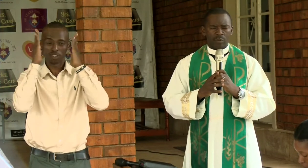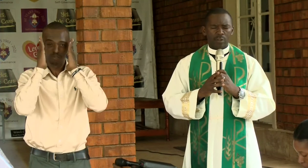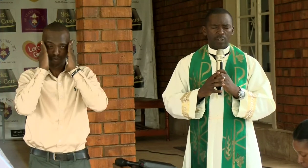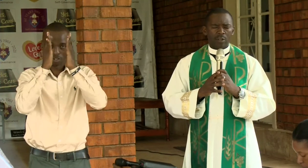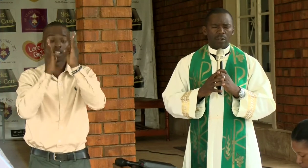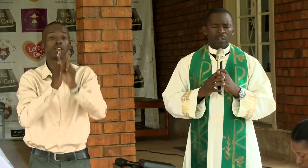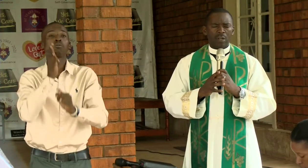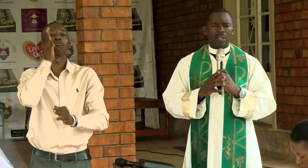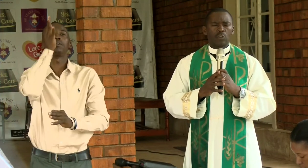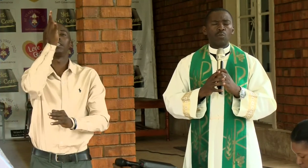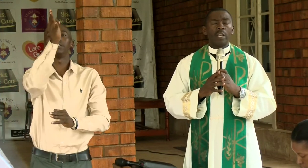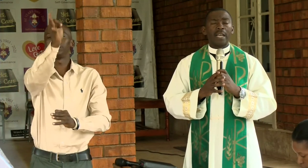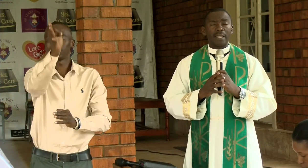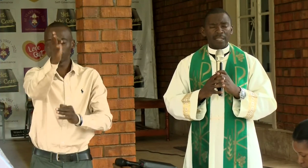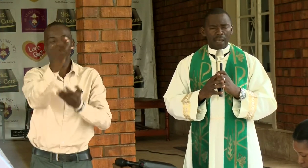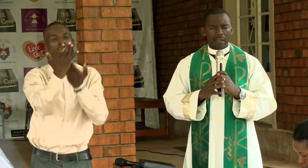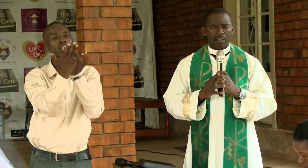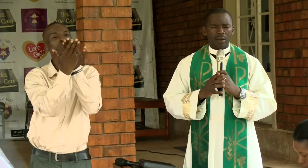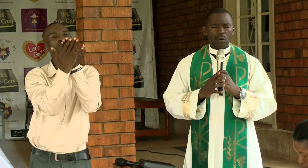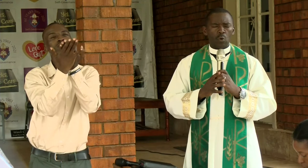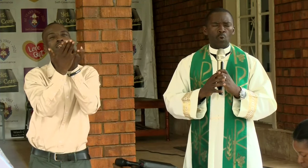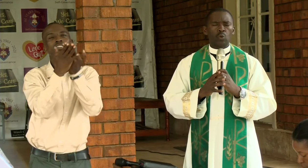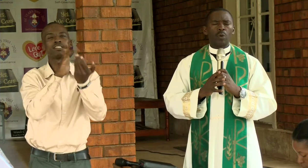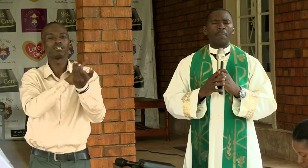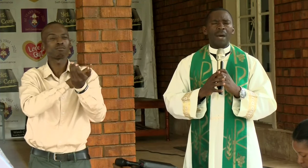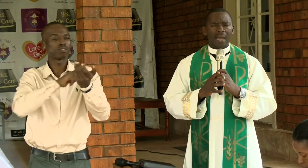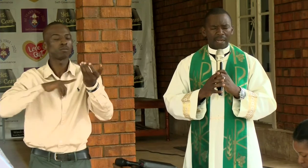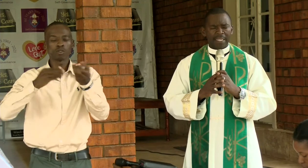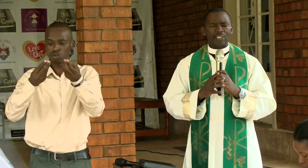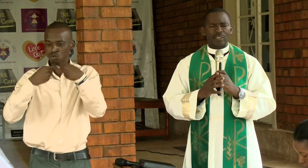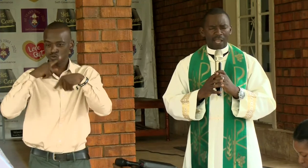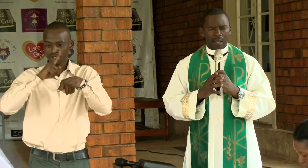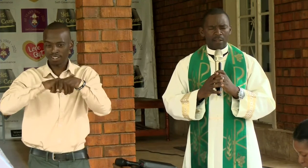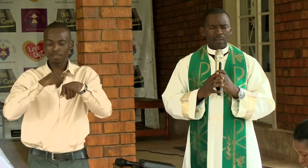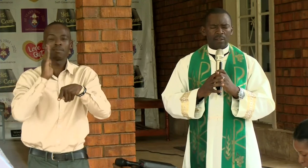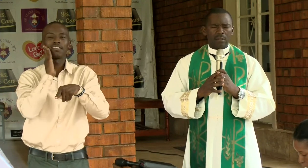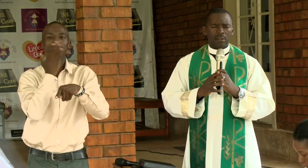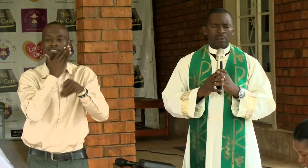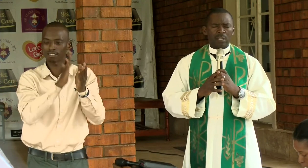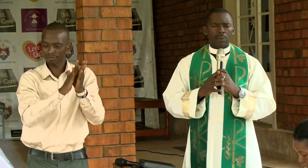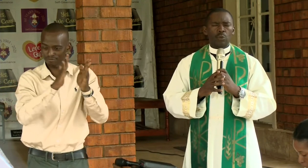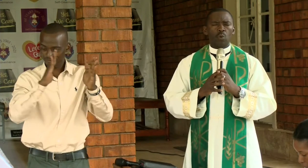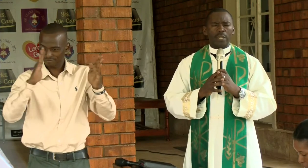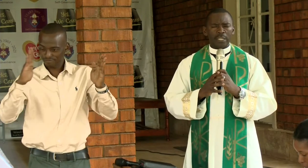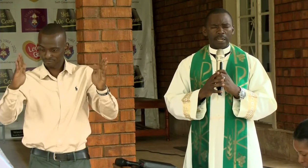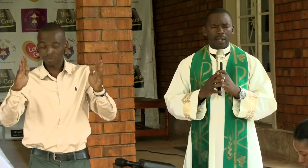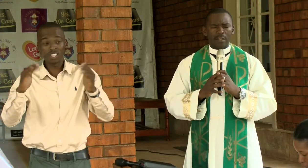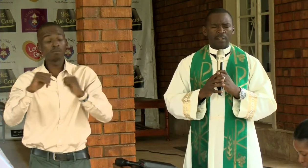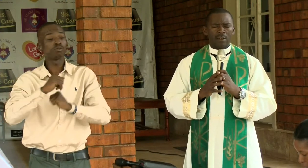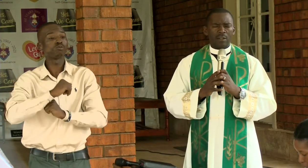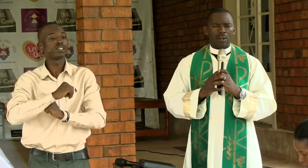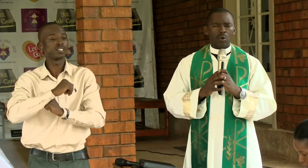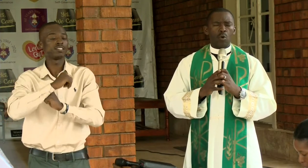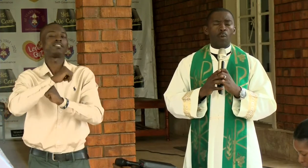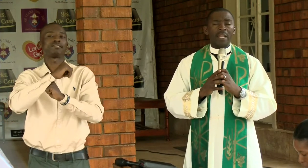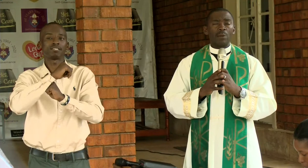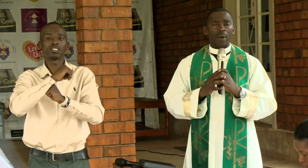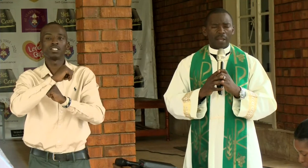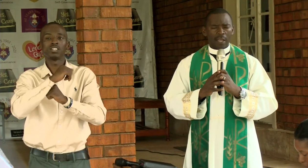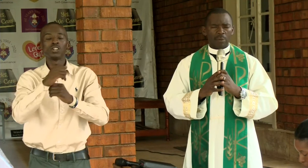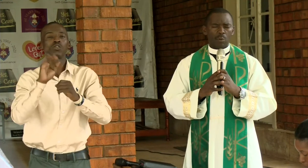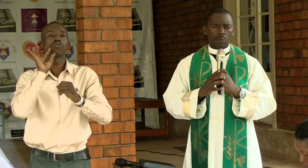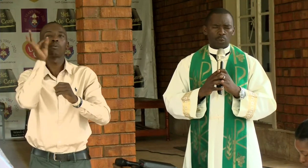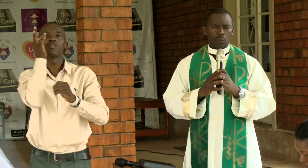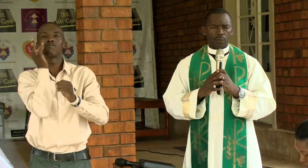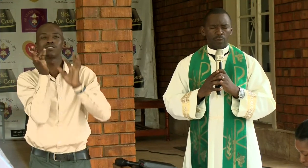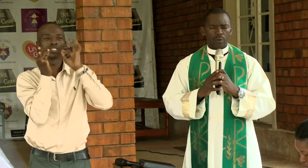maaso nga tumwegayirira okutuwa ebbanga n'ekisa ebituwanirira n'okubala